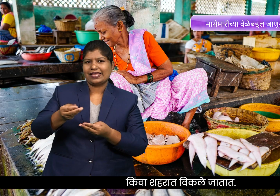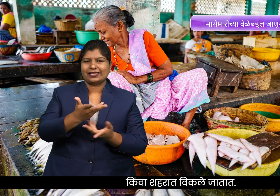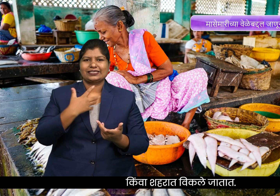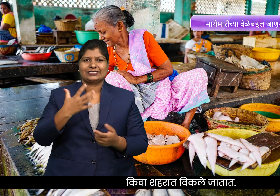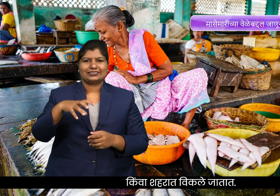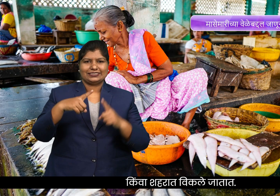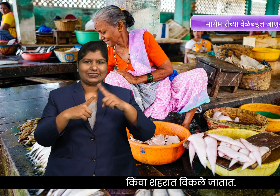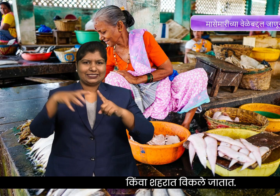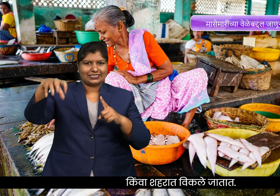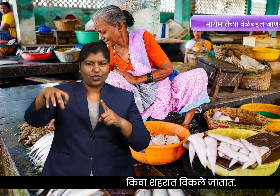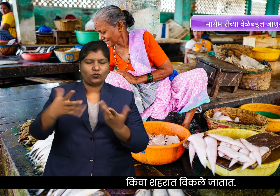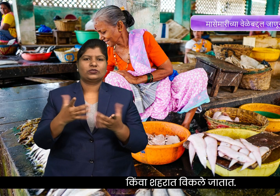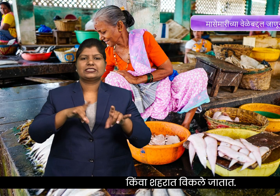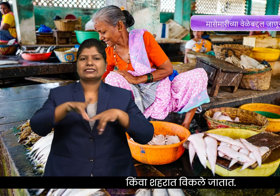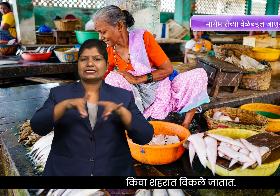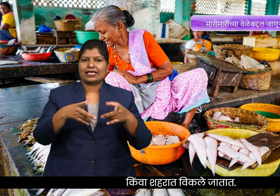जातात.